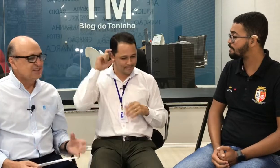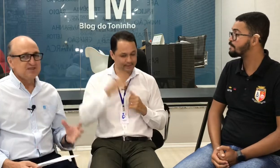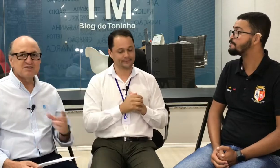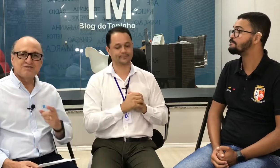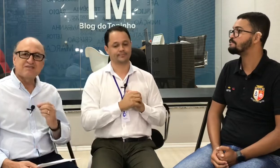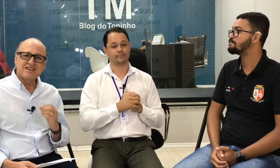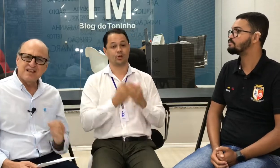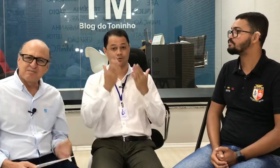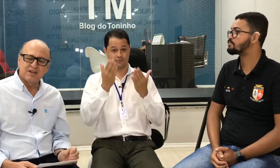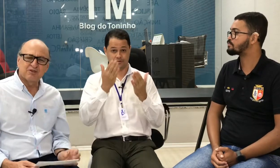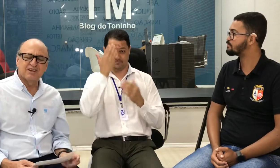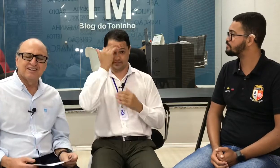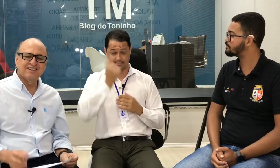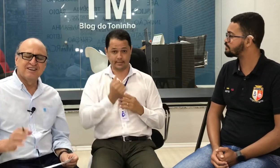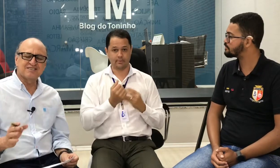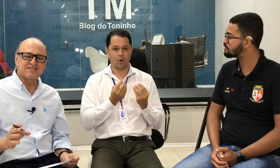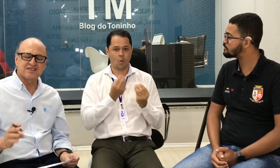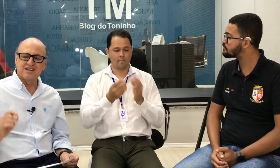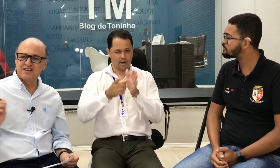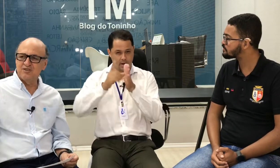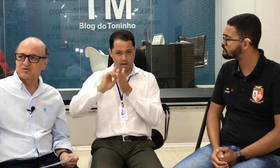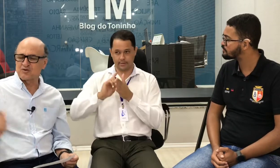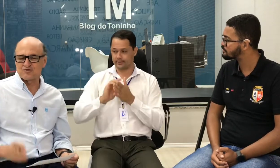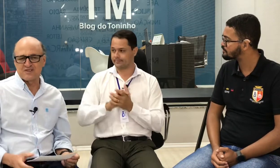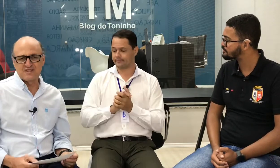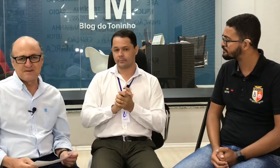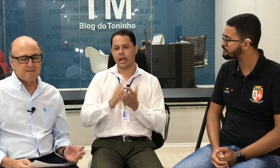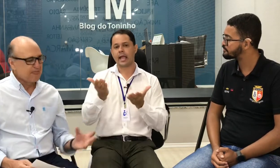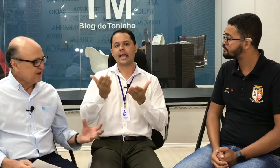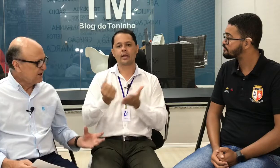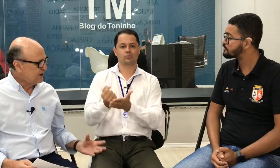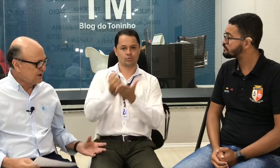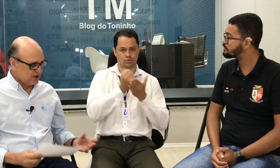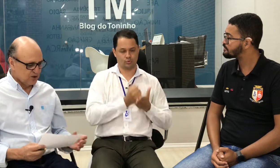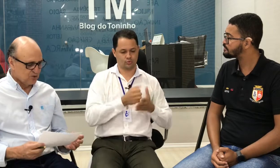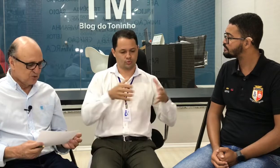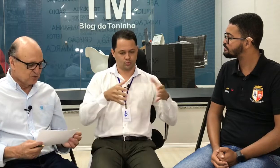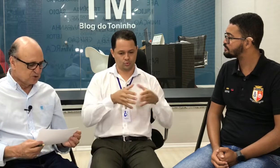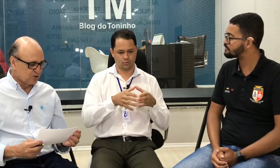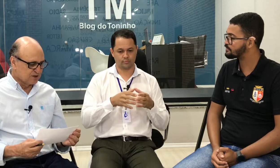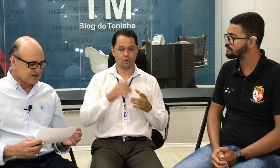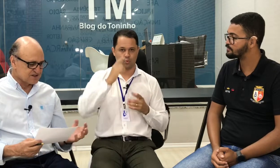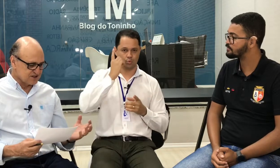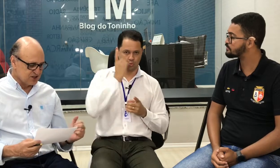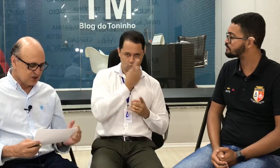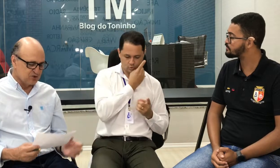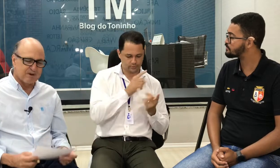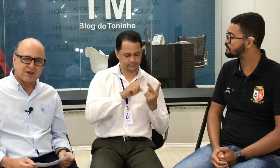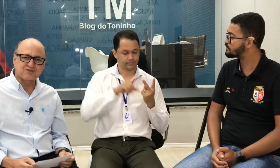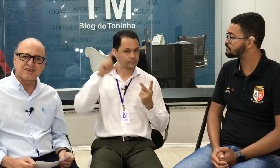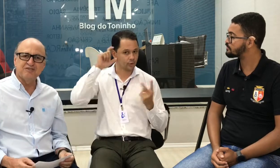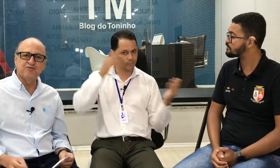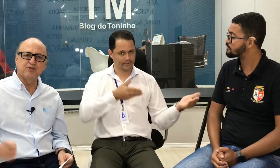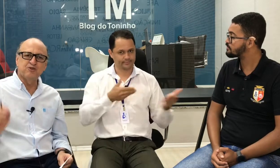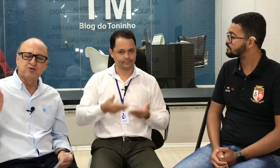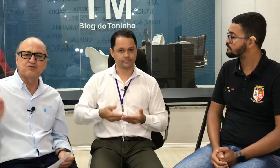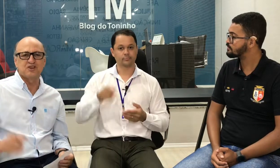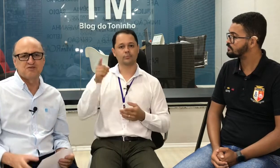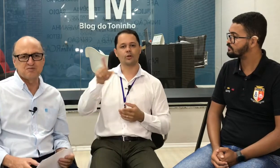você vai ficar sabendo, olha, antes, quem nos trouxe o Douglas e o Marcos aqui foi o Luciano Exposto.